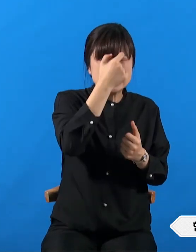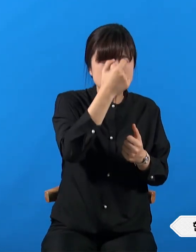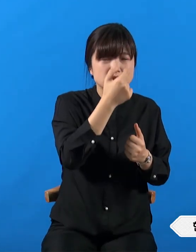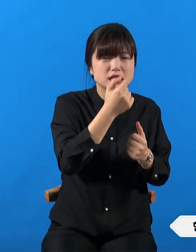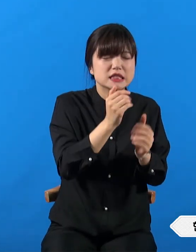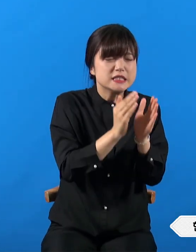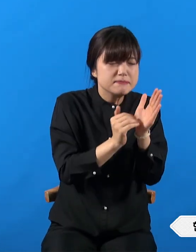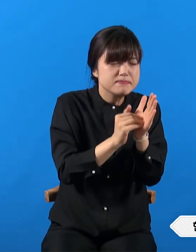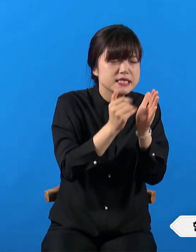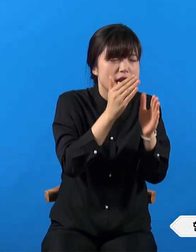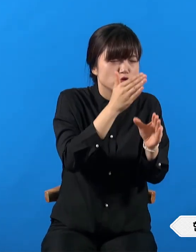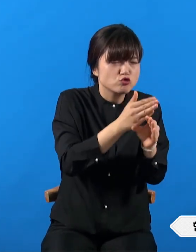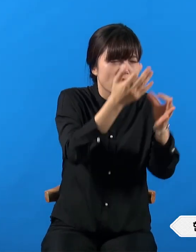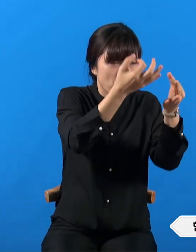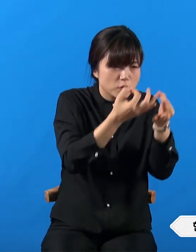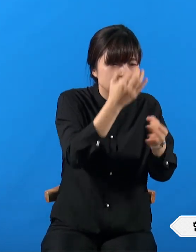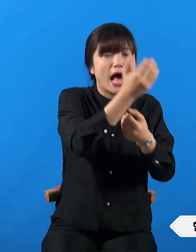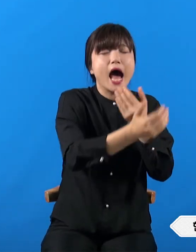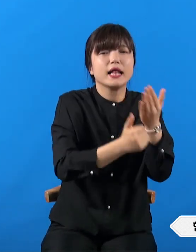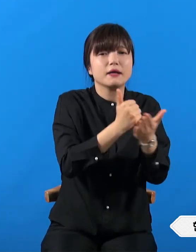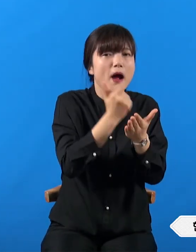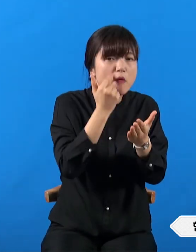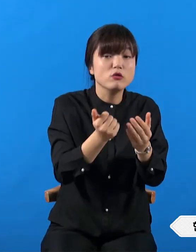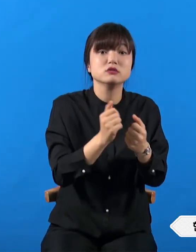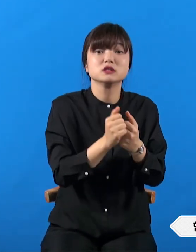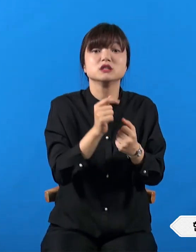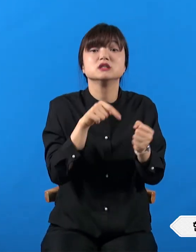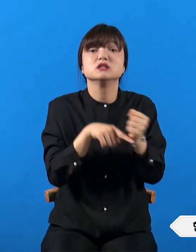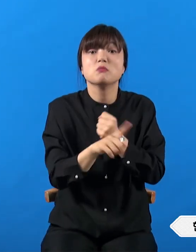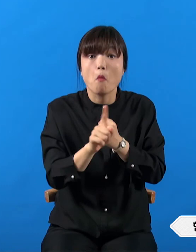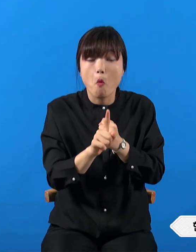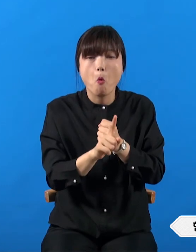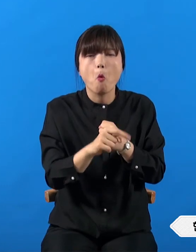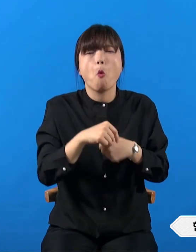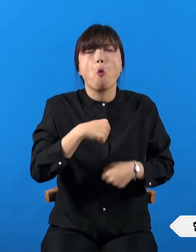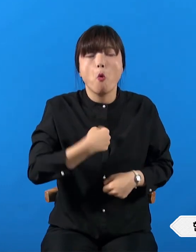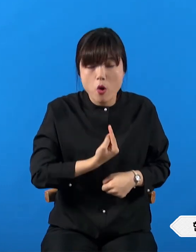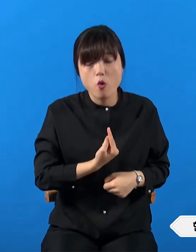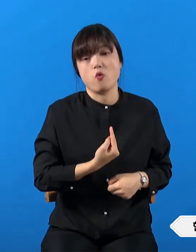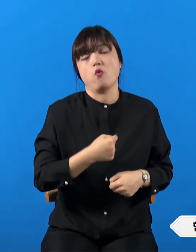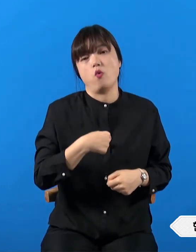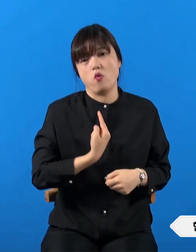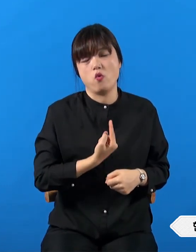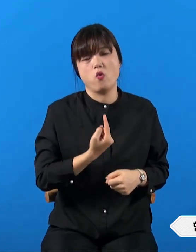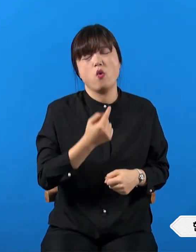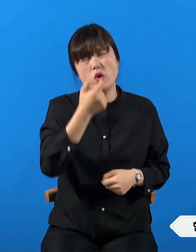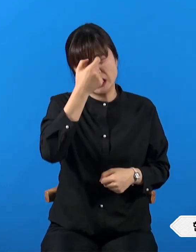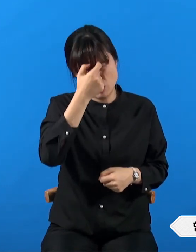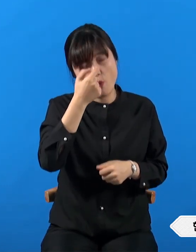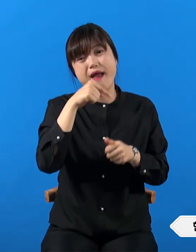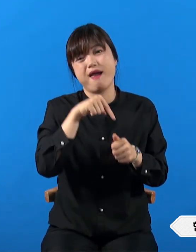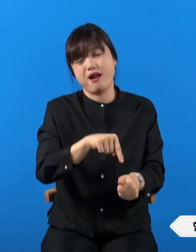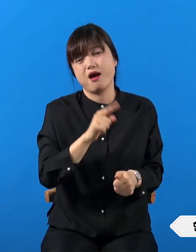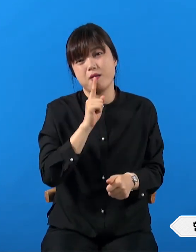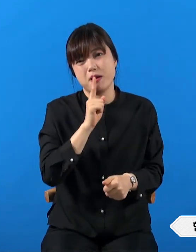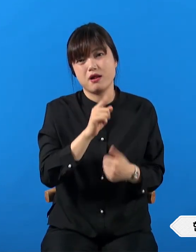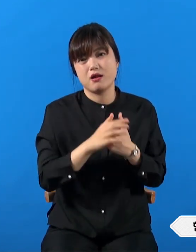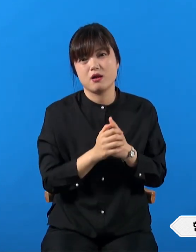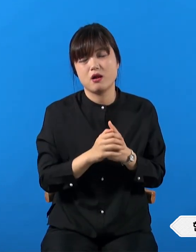중에 보시는 아버지 계속 강조하죠. 그게 홀로 기도하라 하는